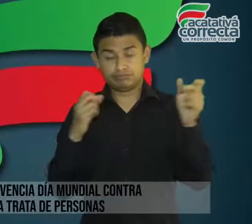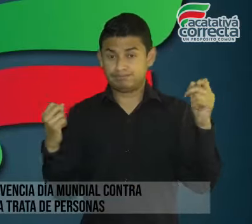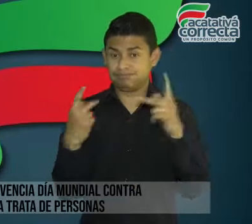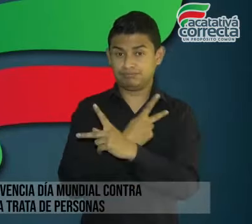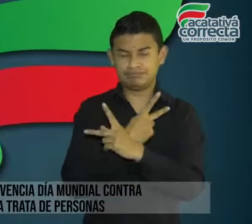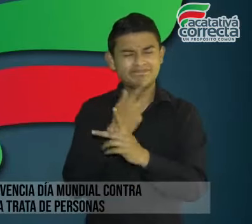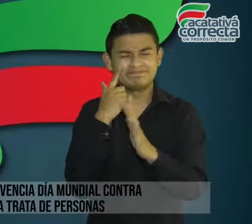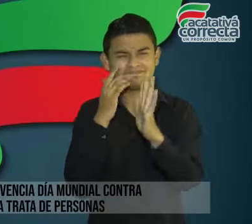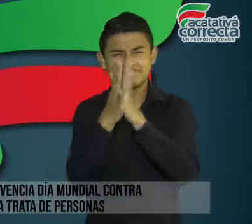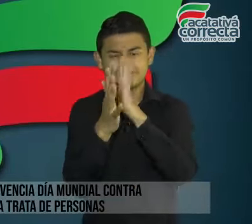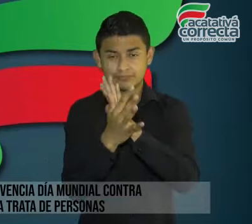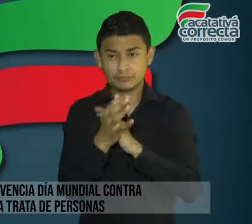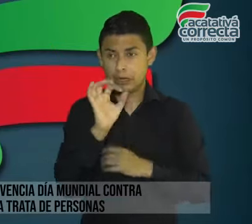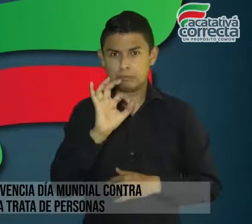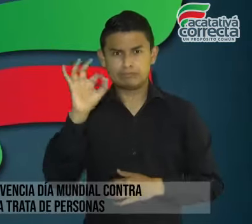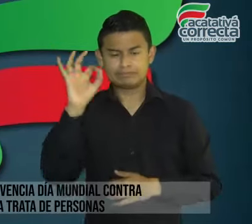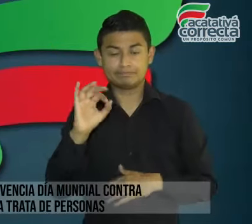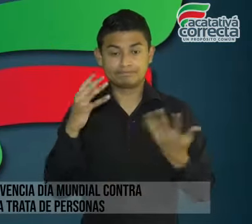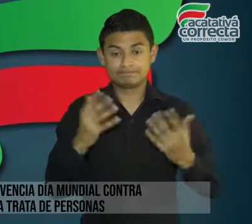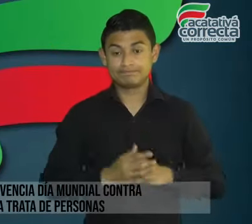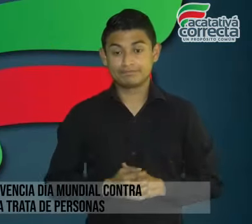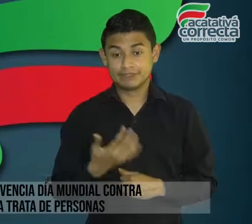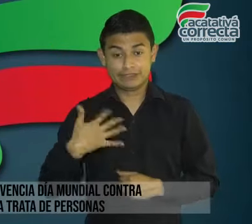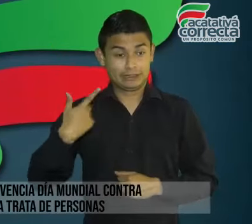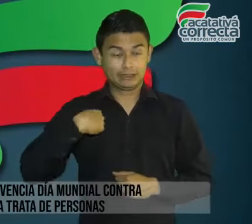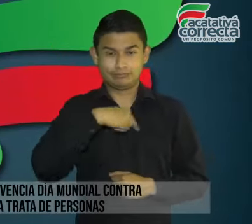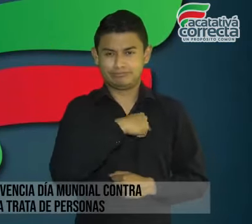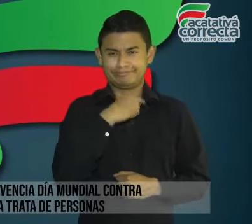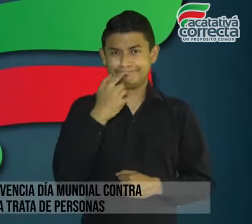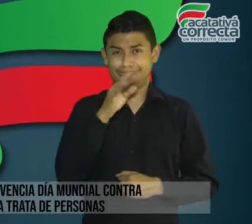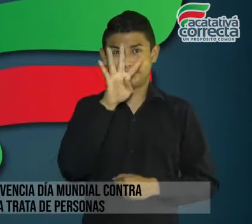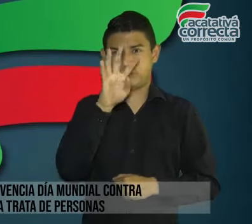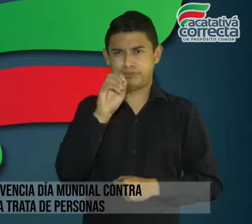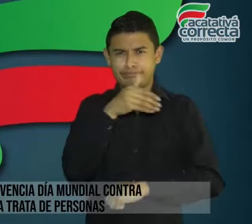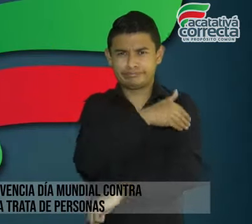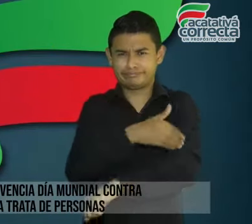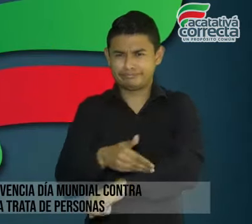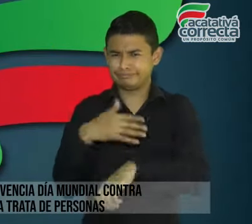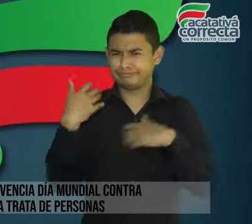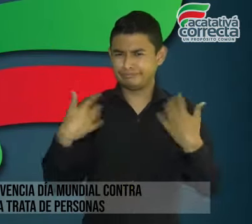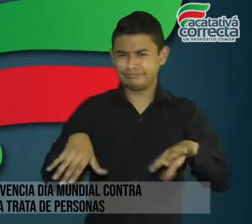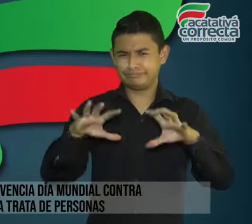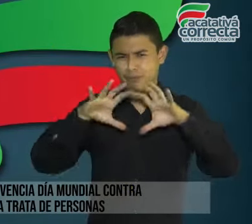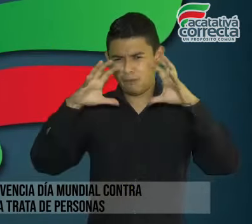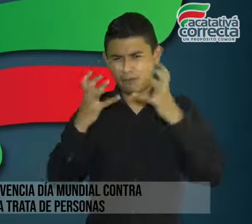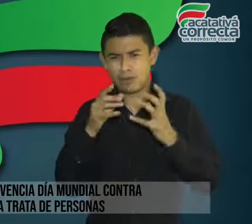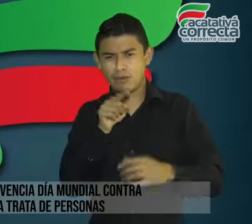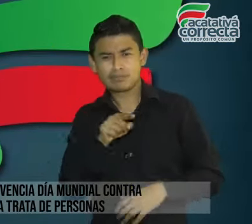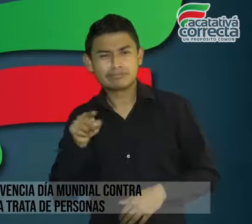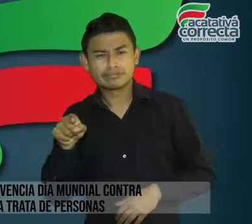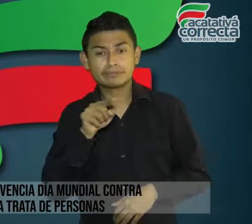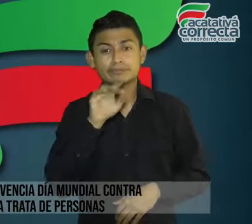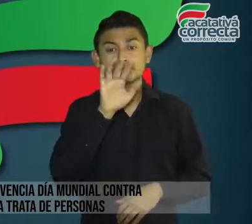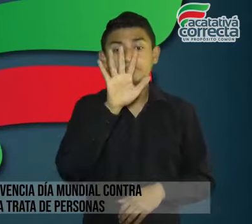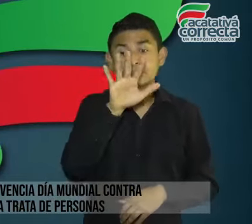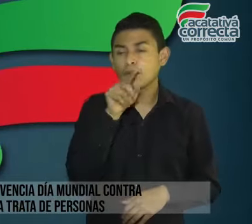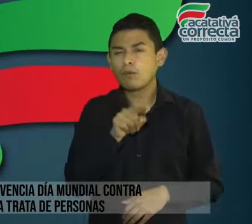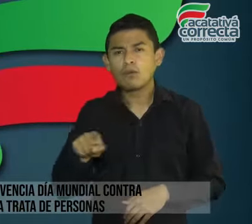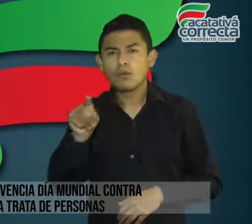personas afecta a más de 40 millones de personas en el mundo. Un 49% de las víctimas son mujeres,